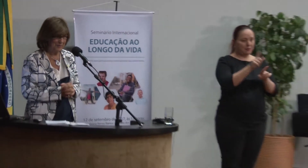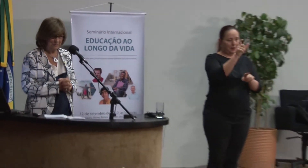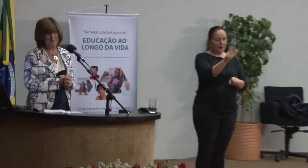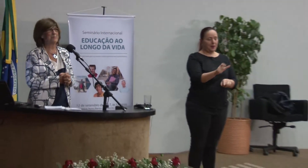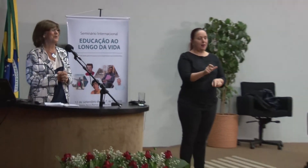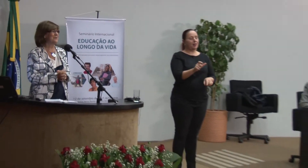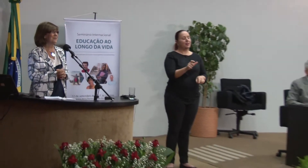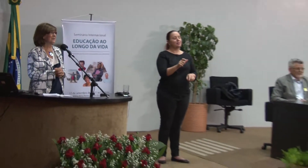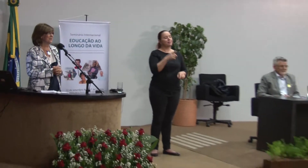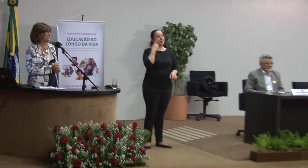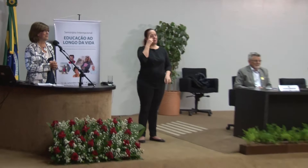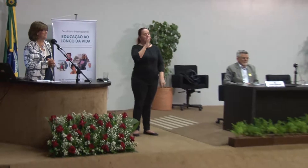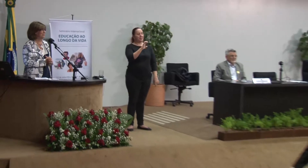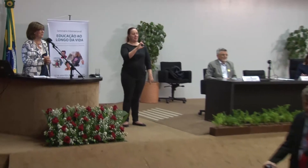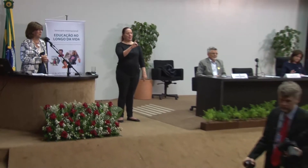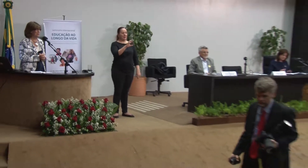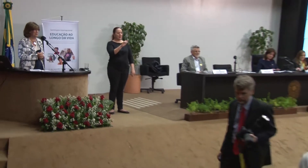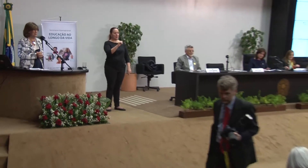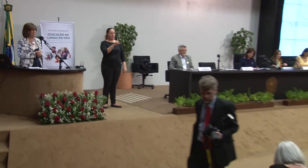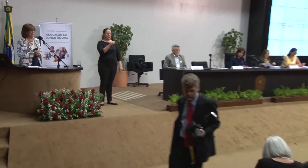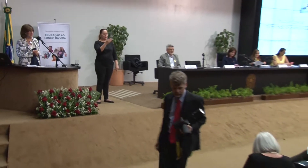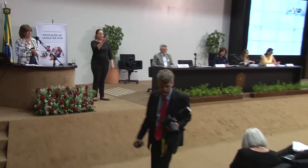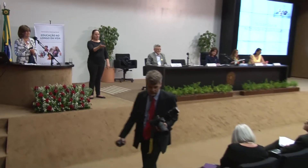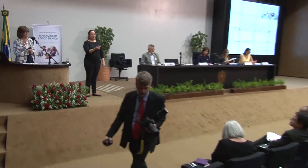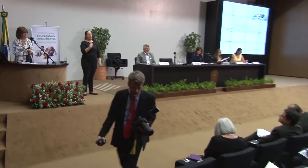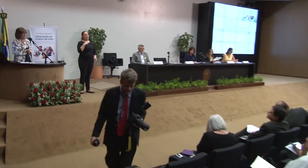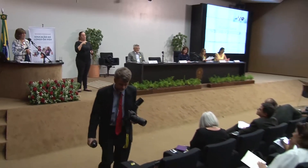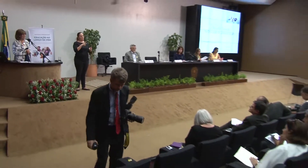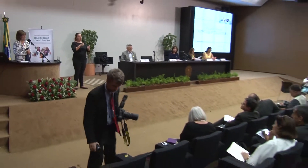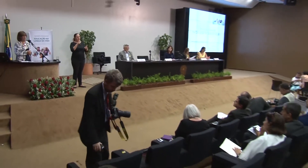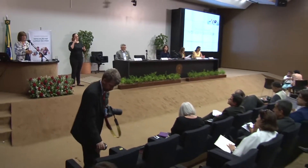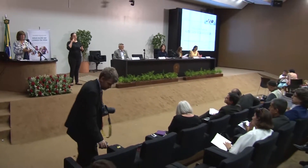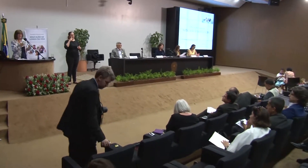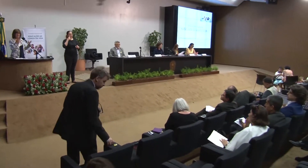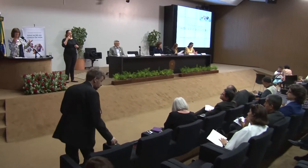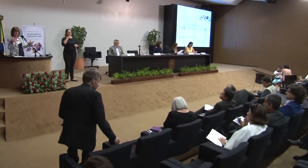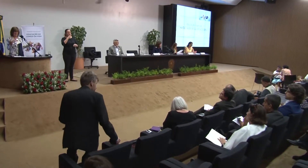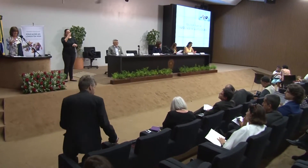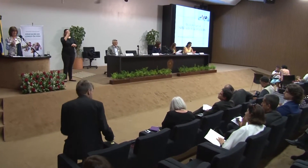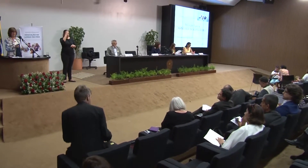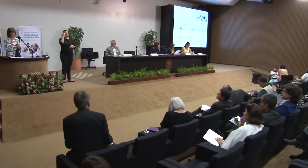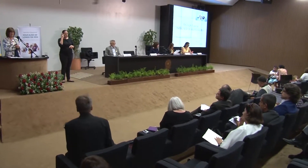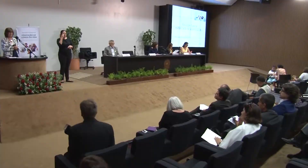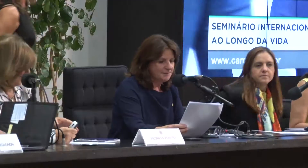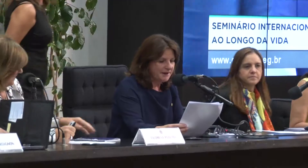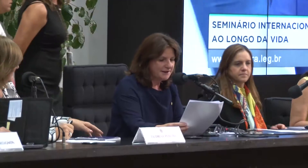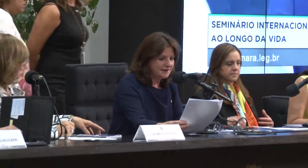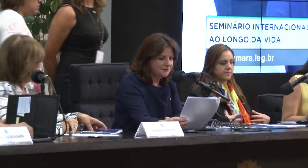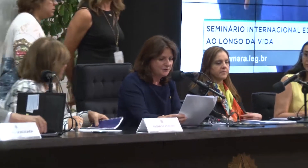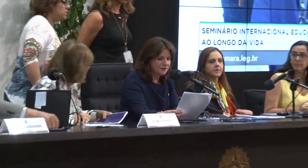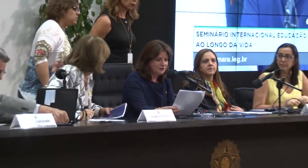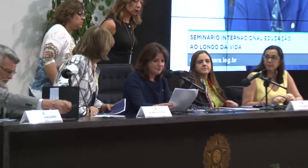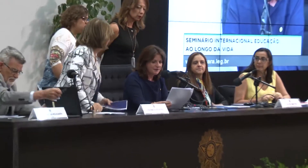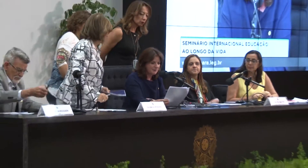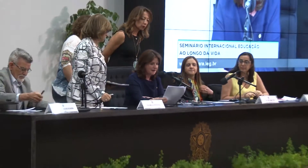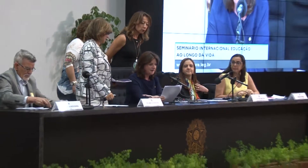a inclusão, em especial de jovens e adultos, em especial da pessoa com deficiência. Por que